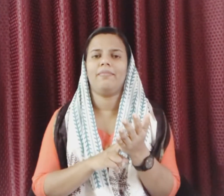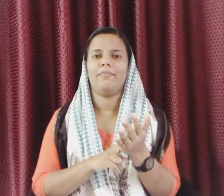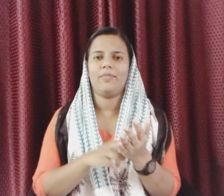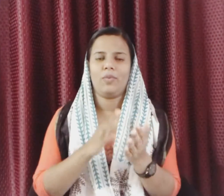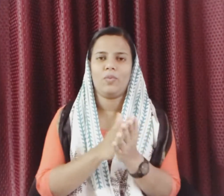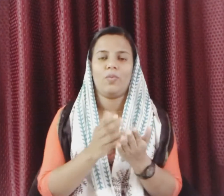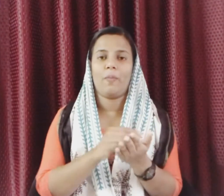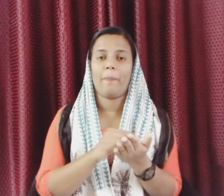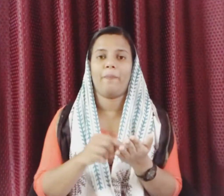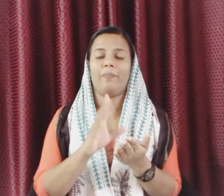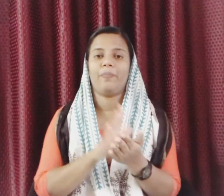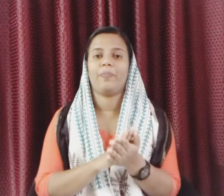ജെനിസിസ് ബൈബിൾ 1 ഇയർ